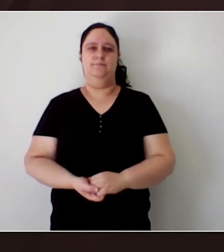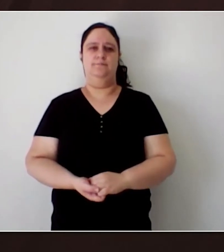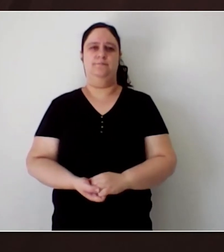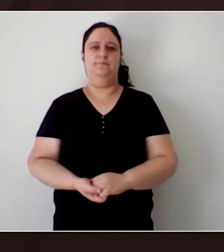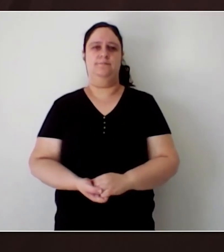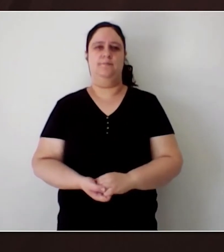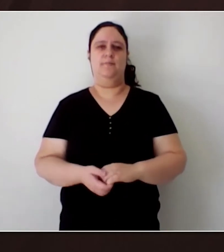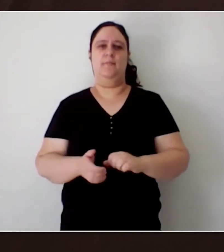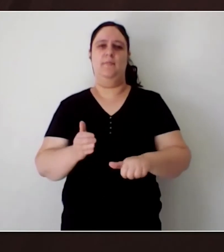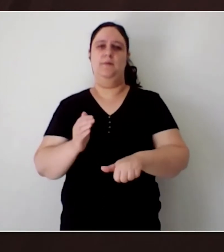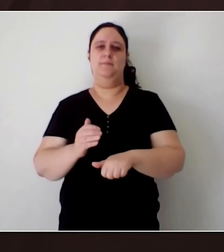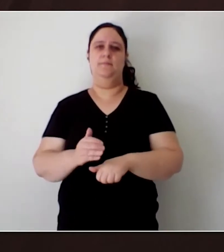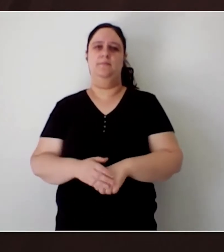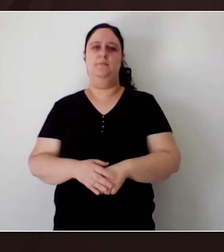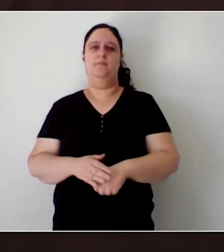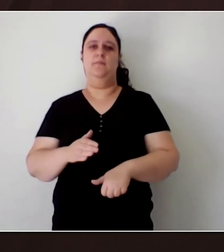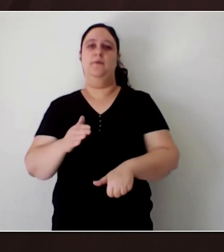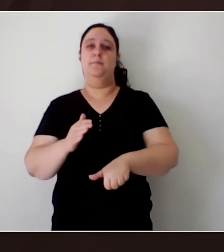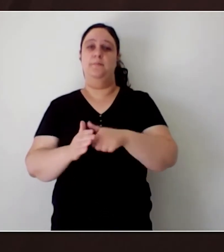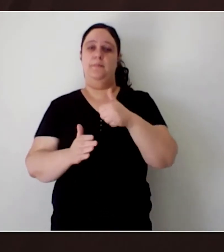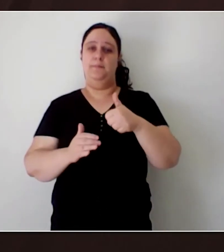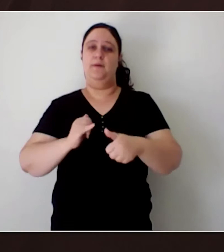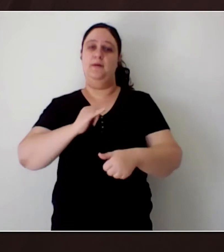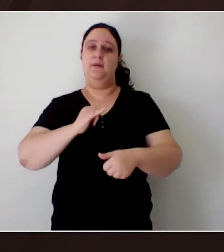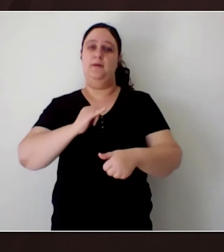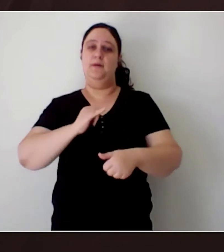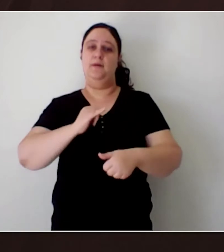1 João 2, dá uma olhada. 1 João 2.